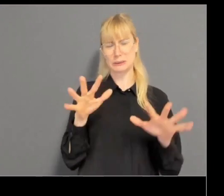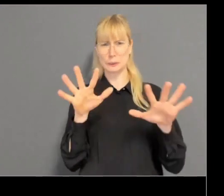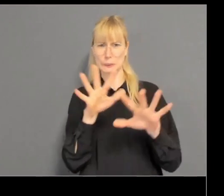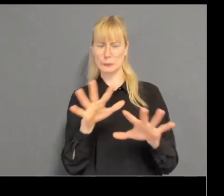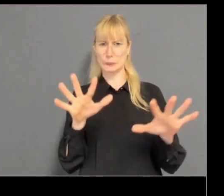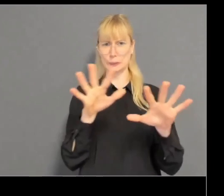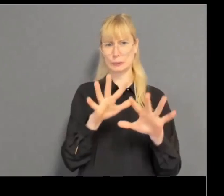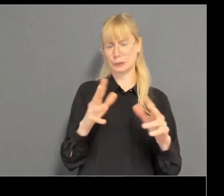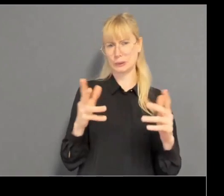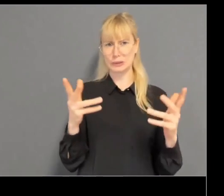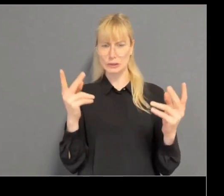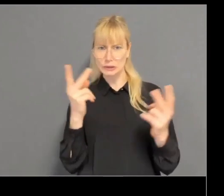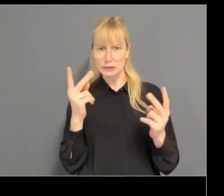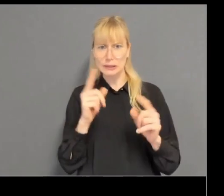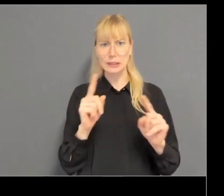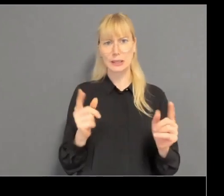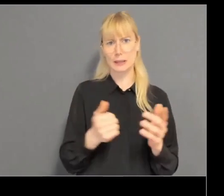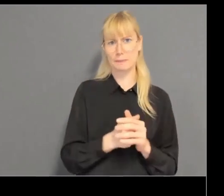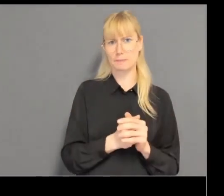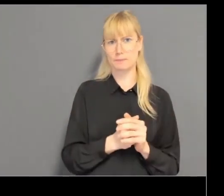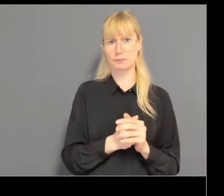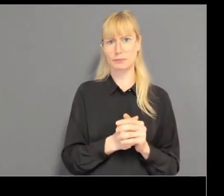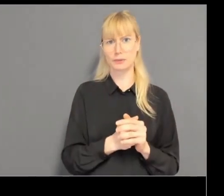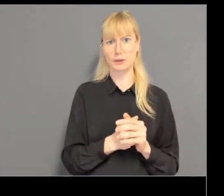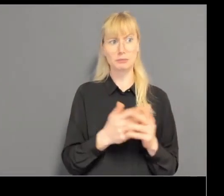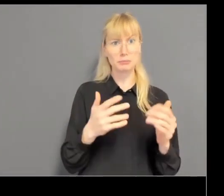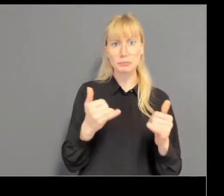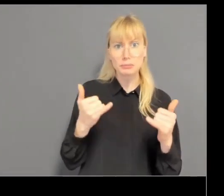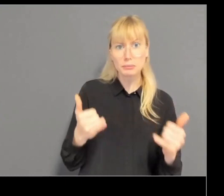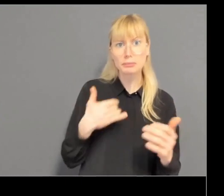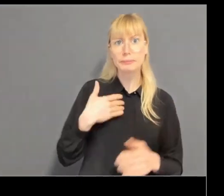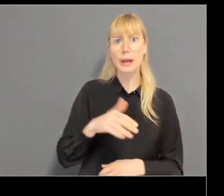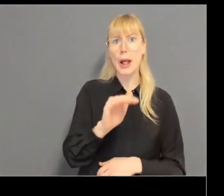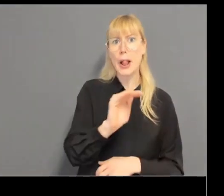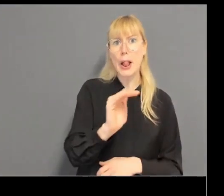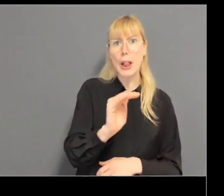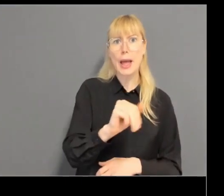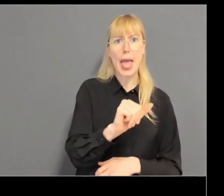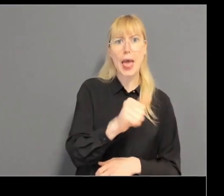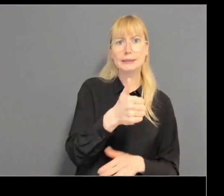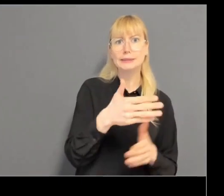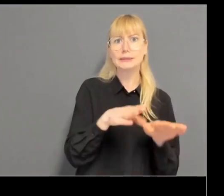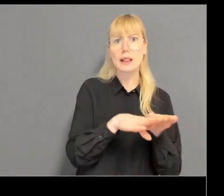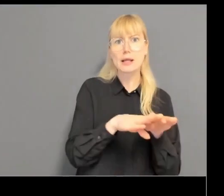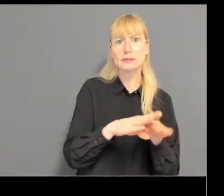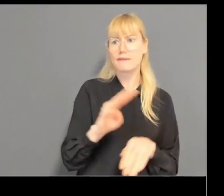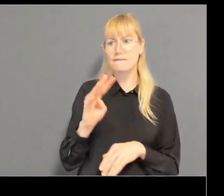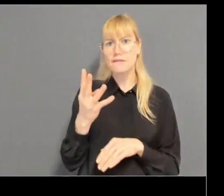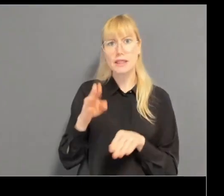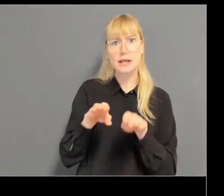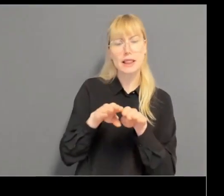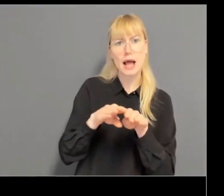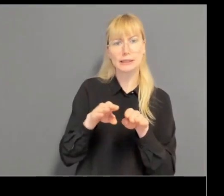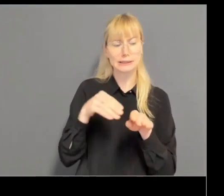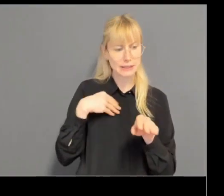sofort wieder eingeführt würde. Und ich finde es relativ sinnfrei, Grundschülern zu erklären, die Maske entfällt jetzt und in 2 Wochen könnte aber